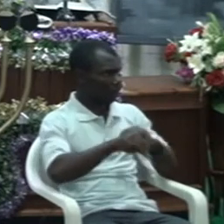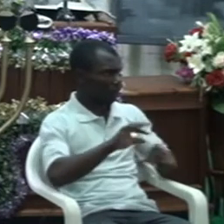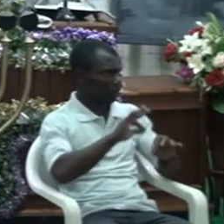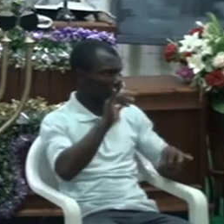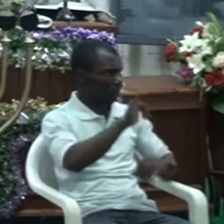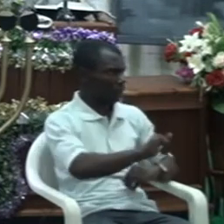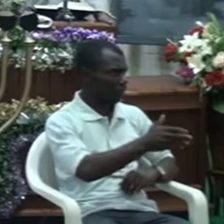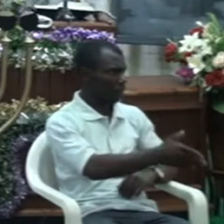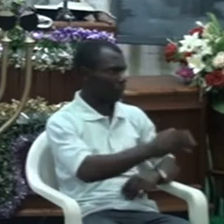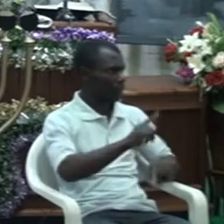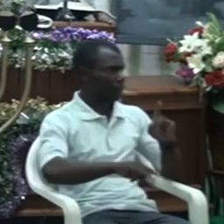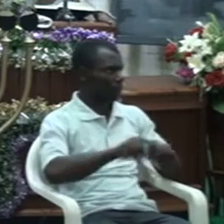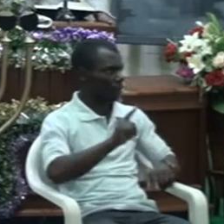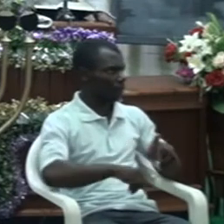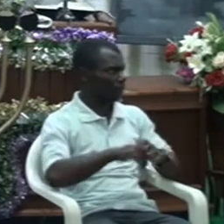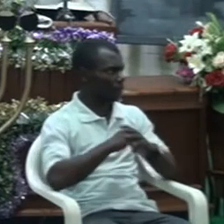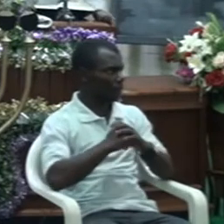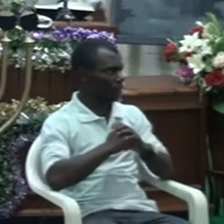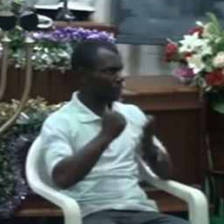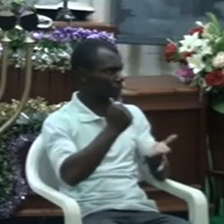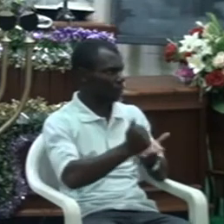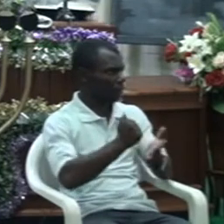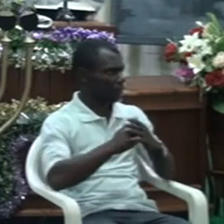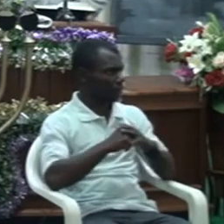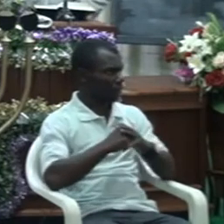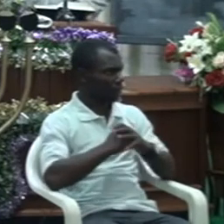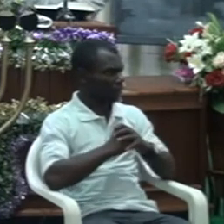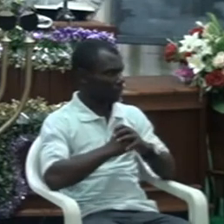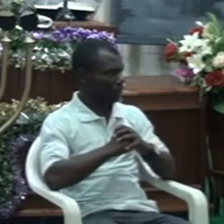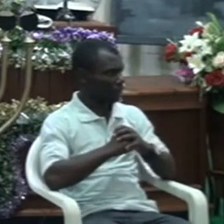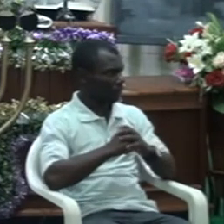le Saint-Esprit ne peut pas y entrer. Amen. Amen.